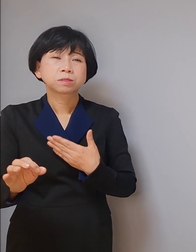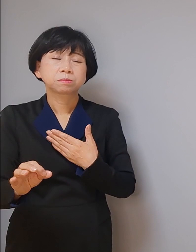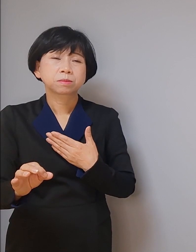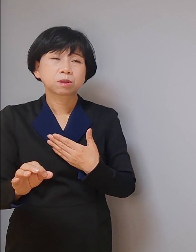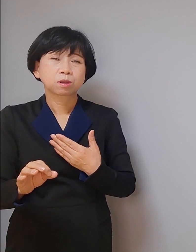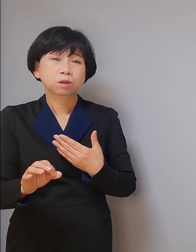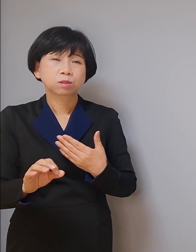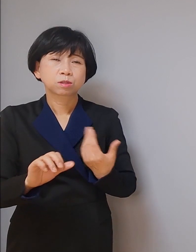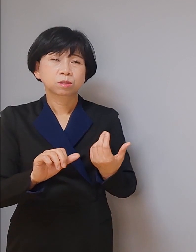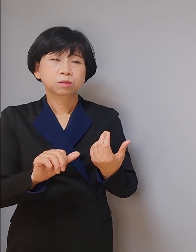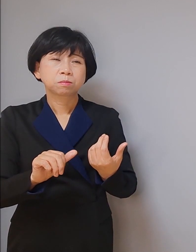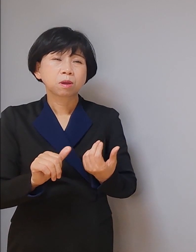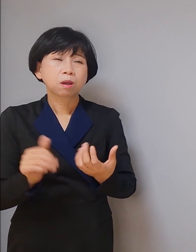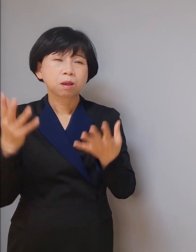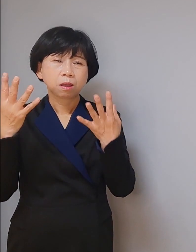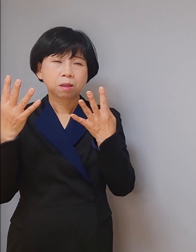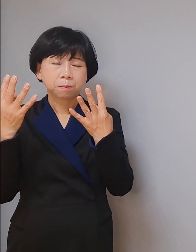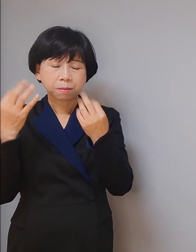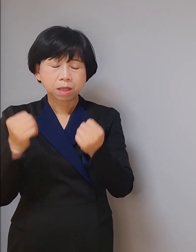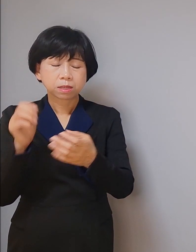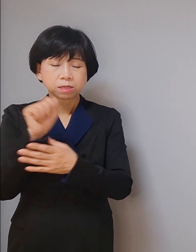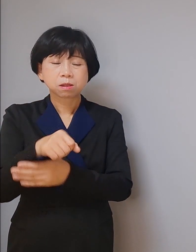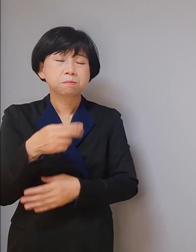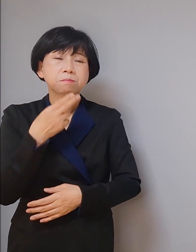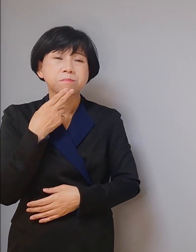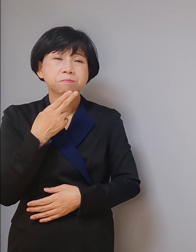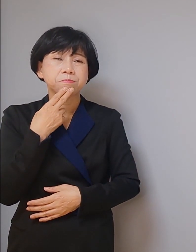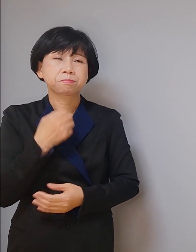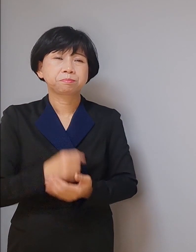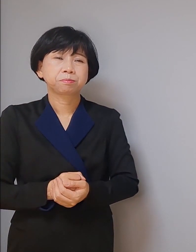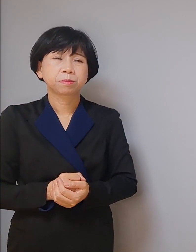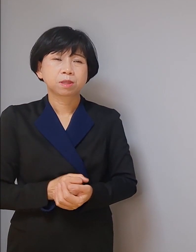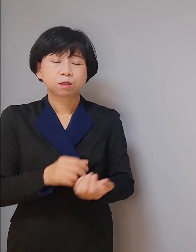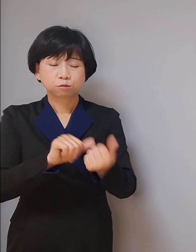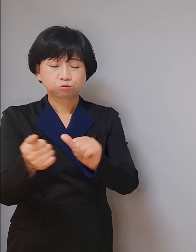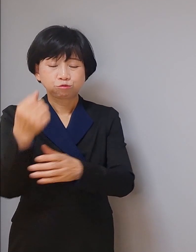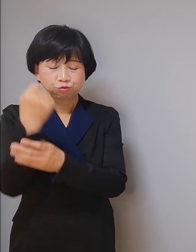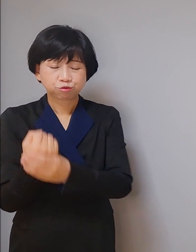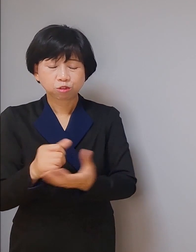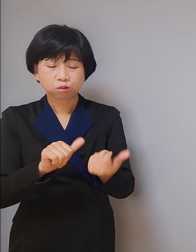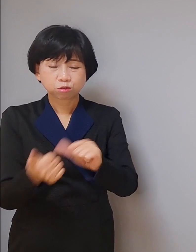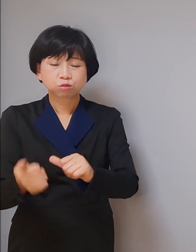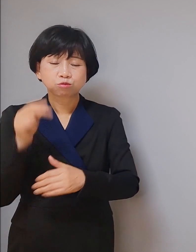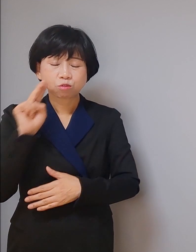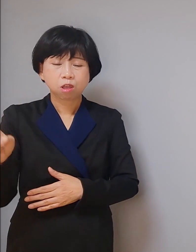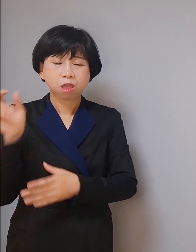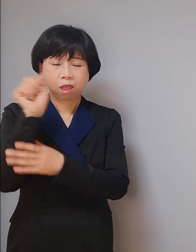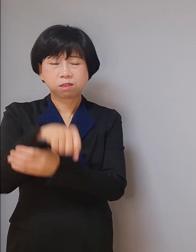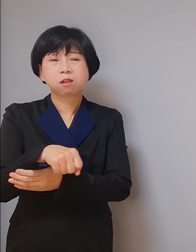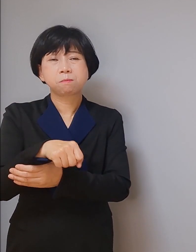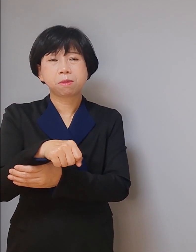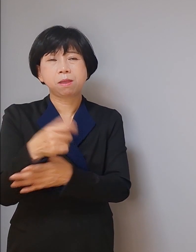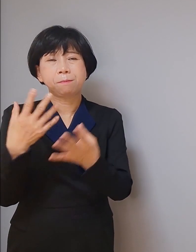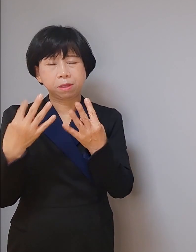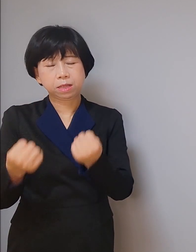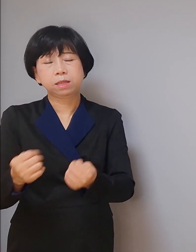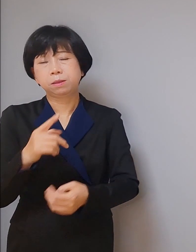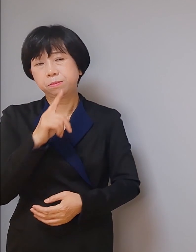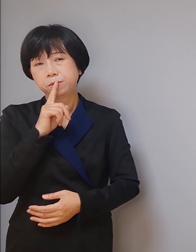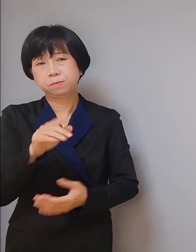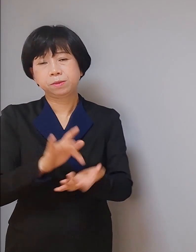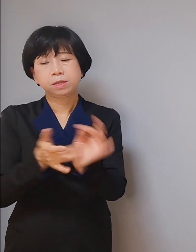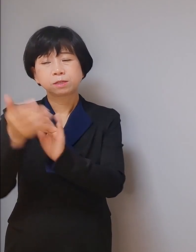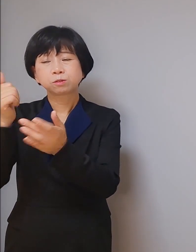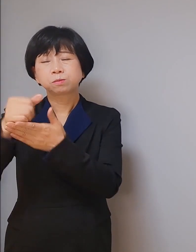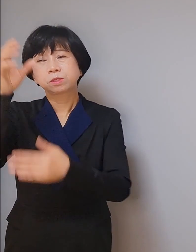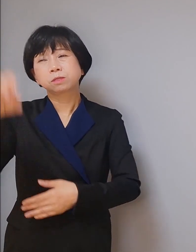열매를 맺느니라. 아멘. 예수님은 많은 열매를 위해 십자가의 죽으심을 기꺼이 선택하셨습니다.